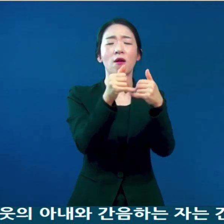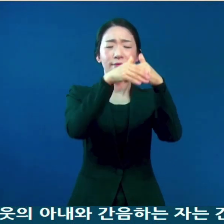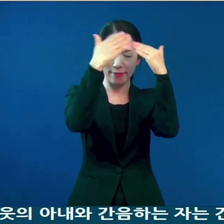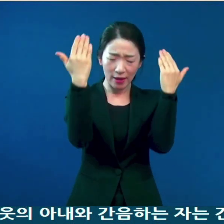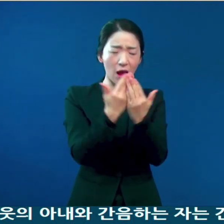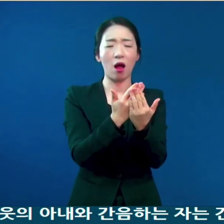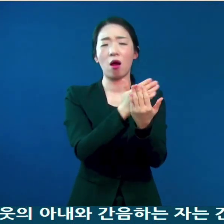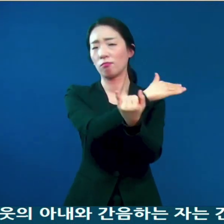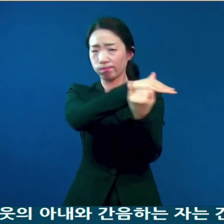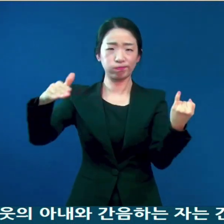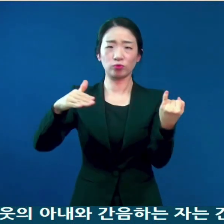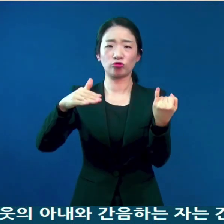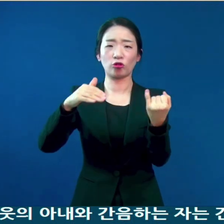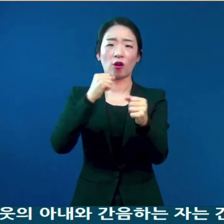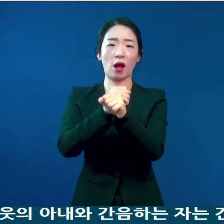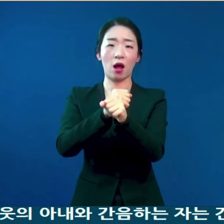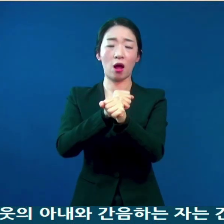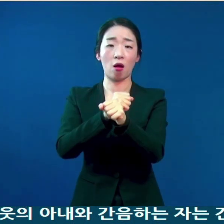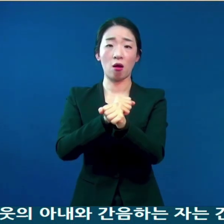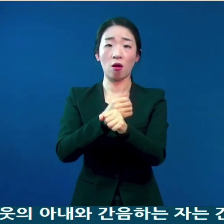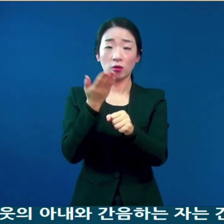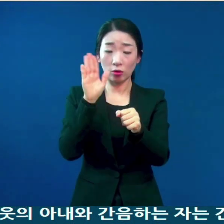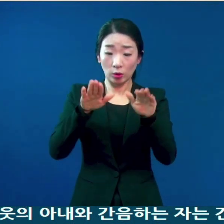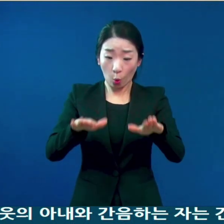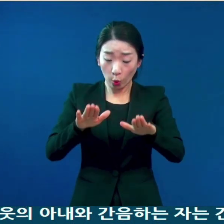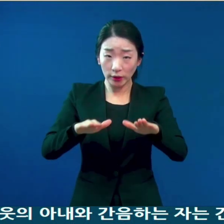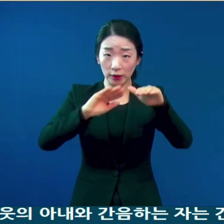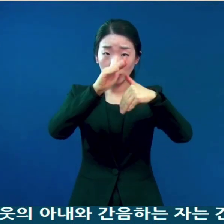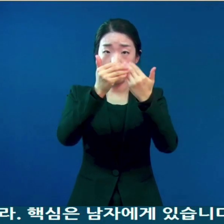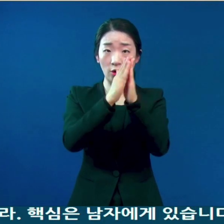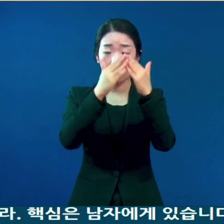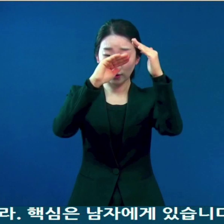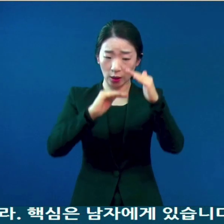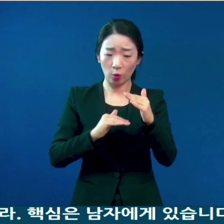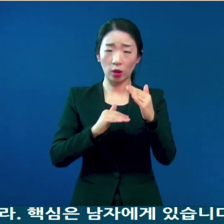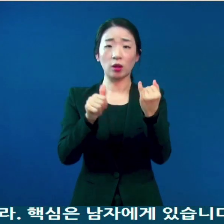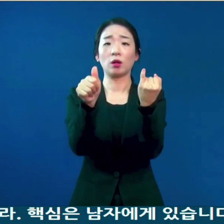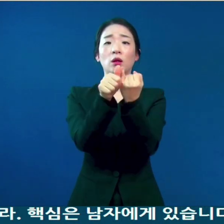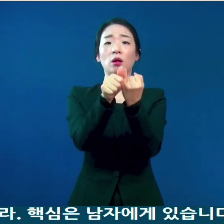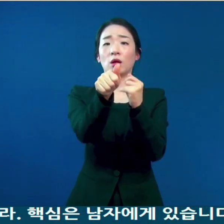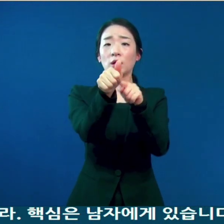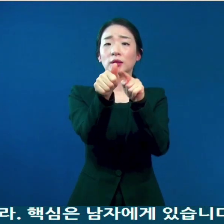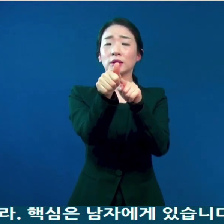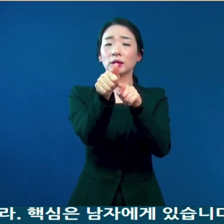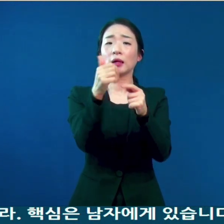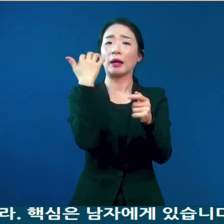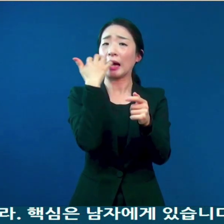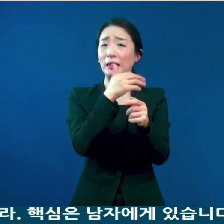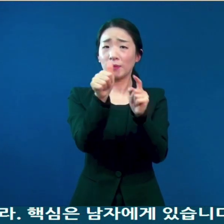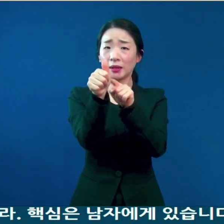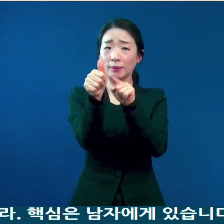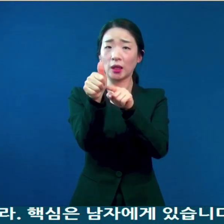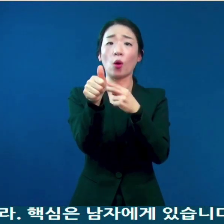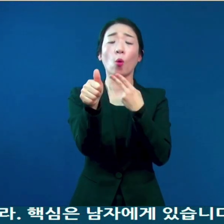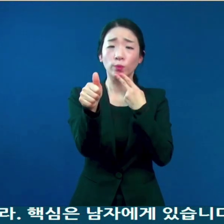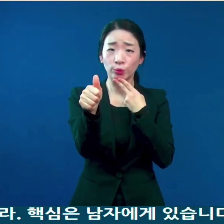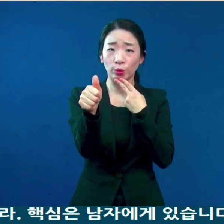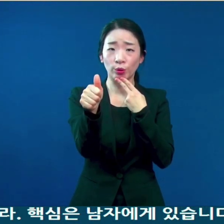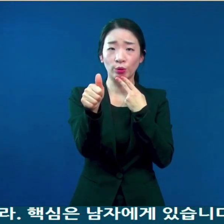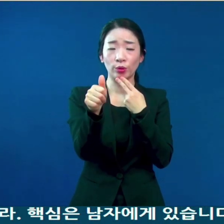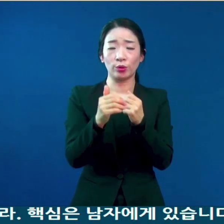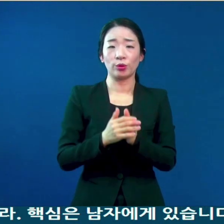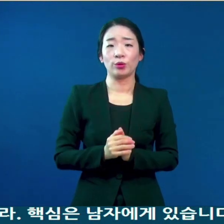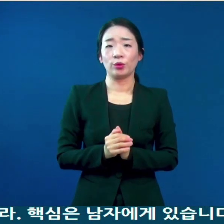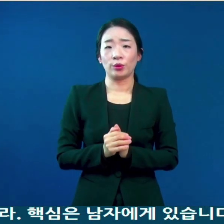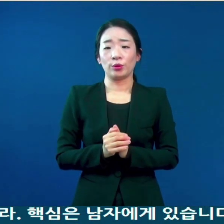어디 갔습니까? 남자는 빼고 여자만 데리고 왔어요. 이것은 우리가 상징적으로 보면 어떤 사회에 잘못이 되어 있을